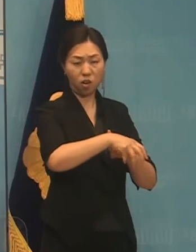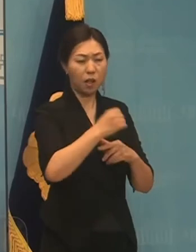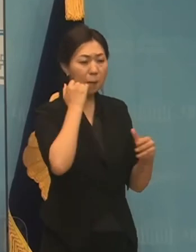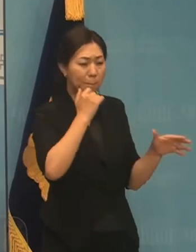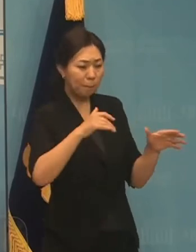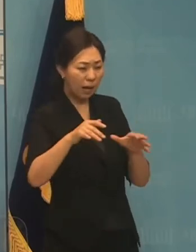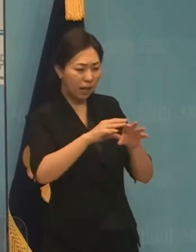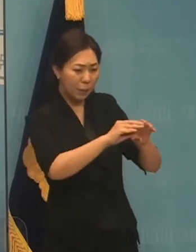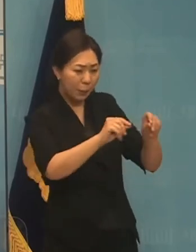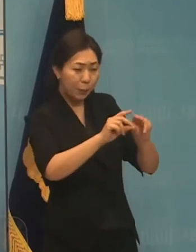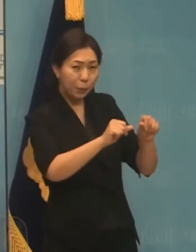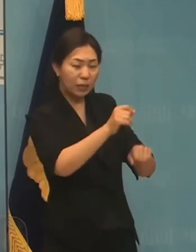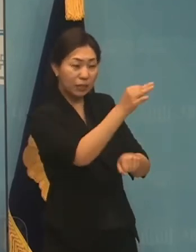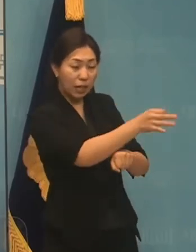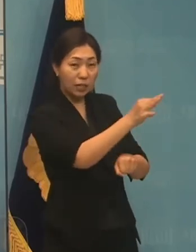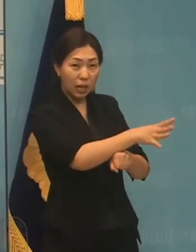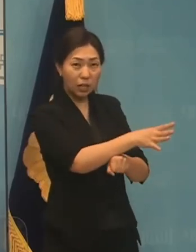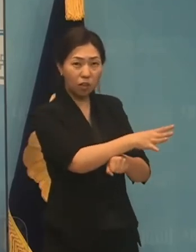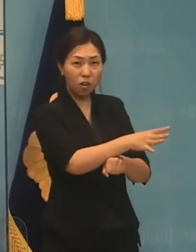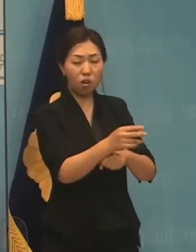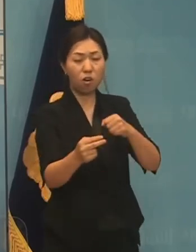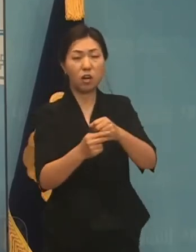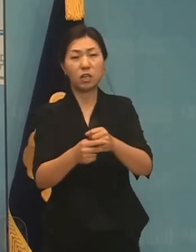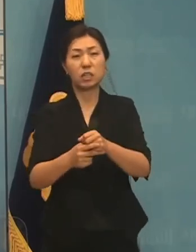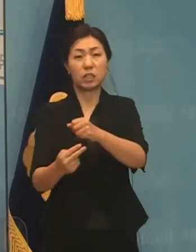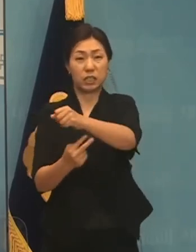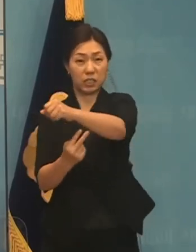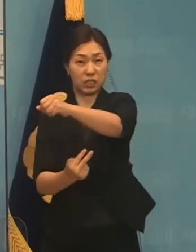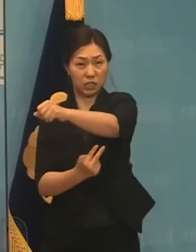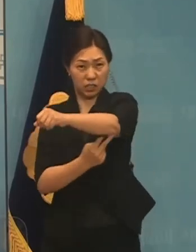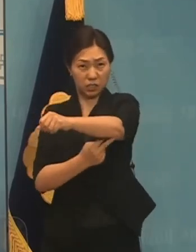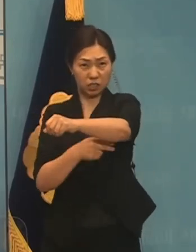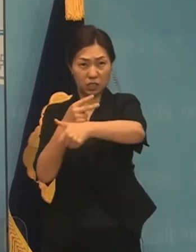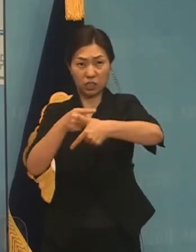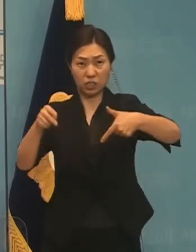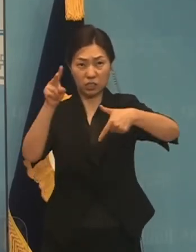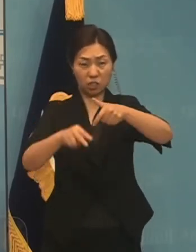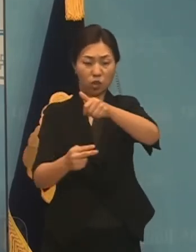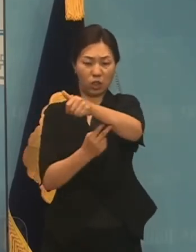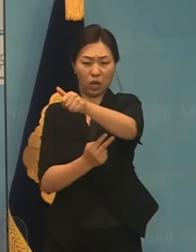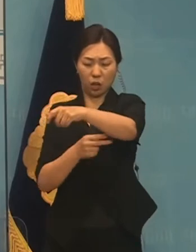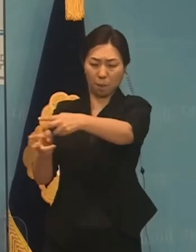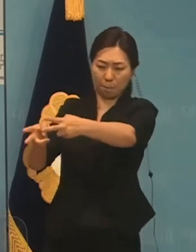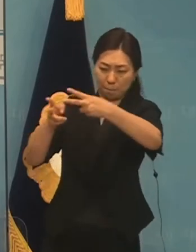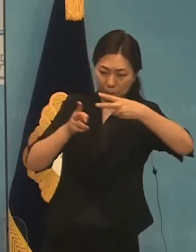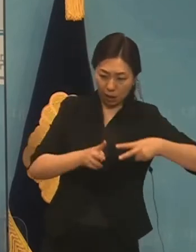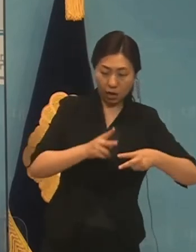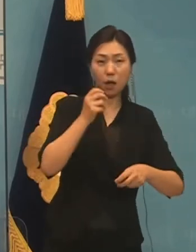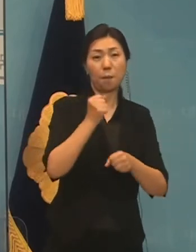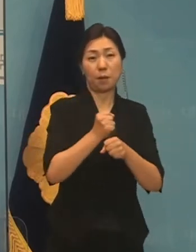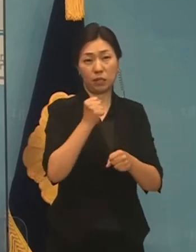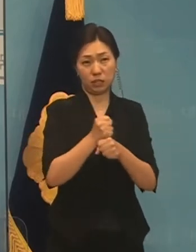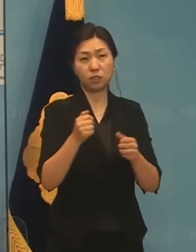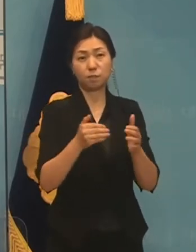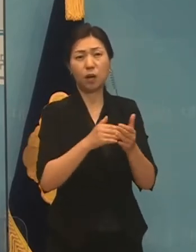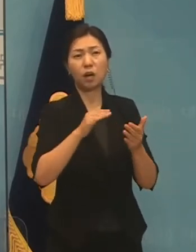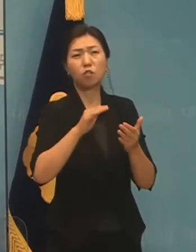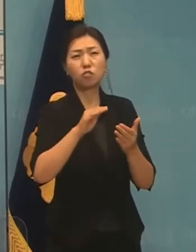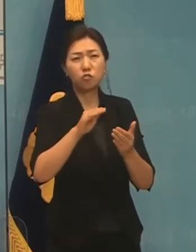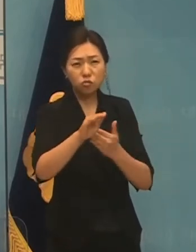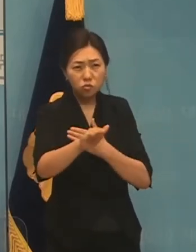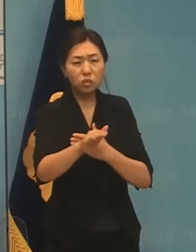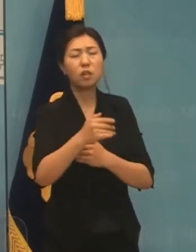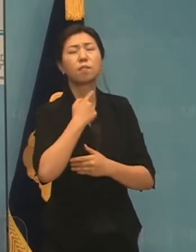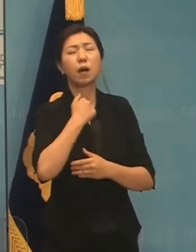송도국제도시와 인천대교를 건설한 리더십과 창의력으로 5년 이내에